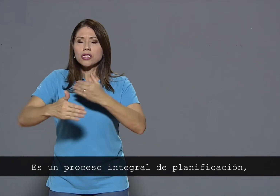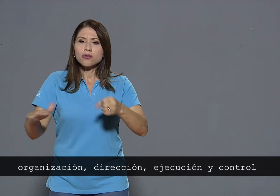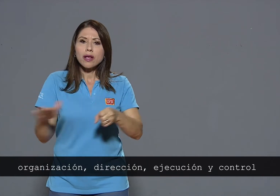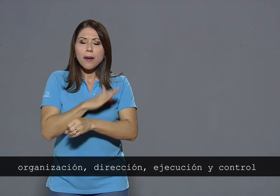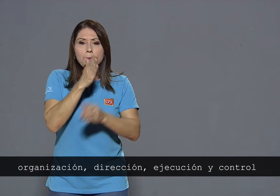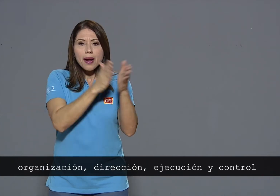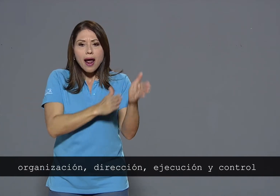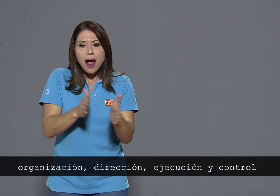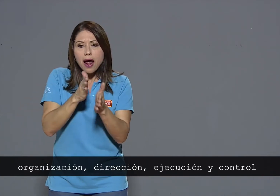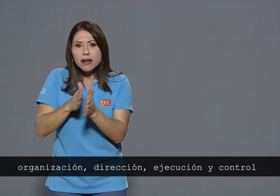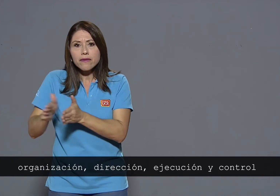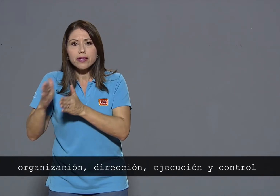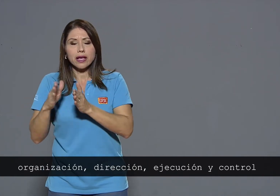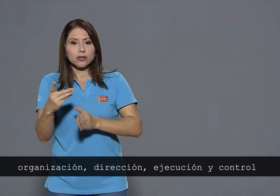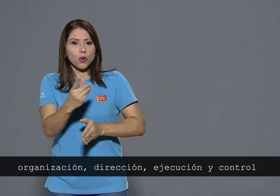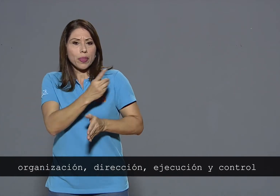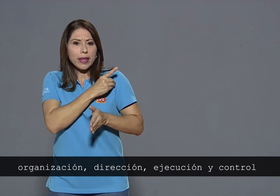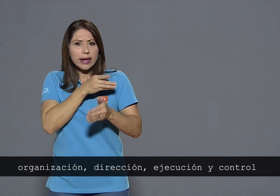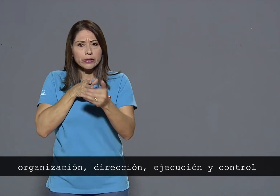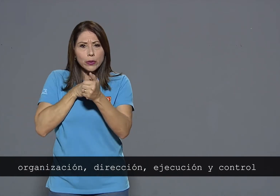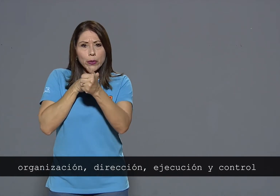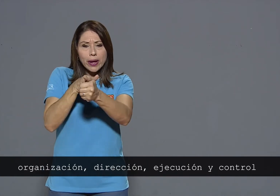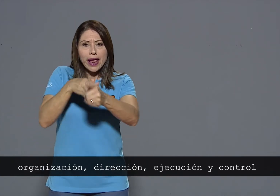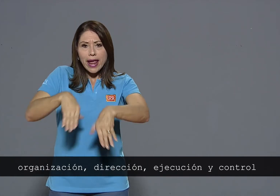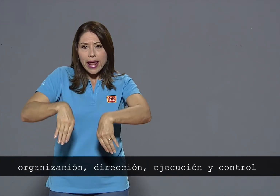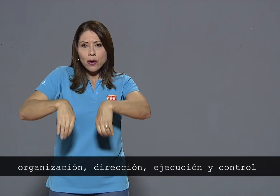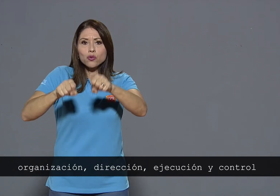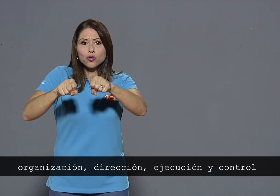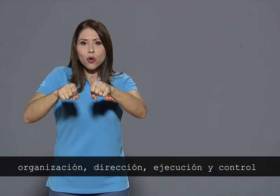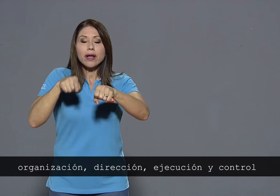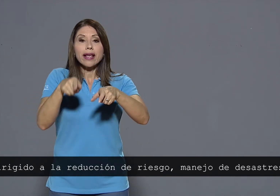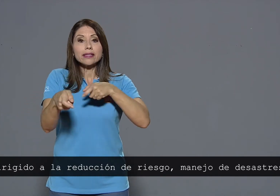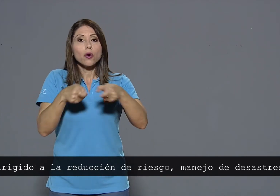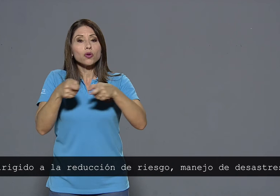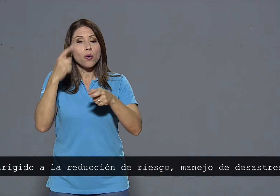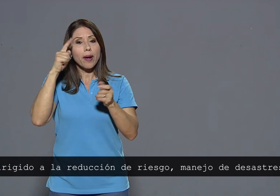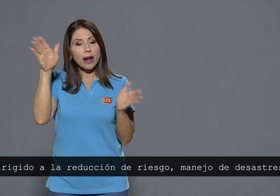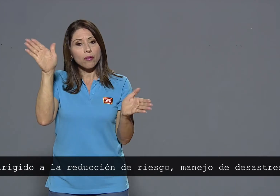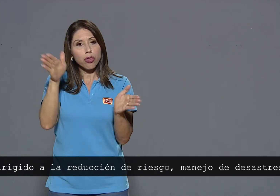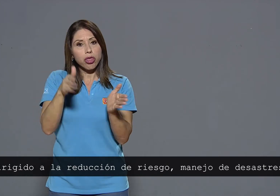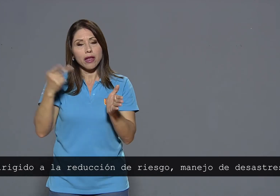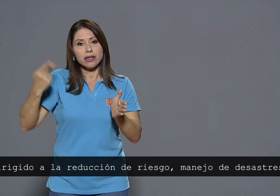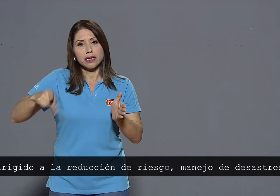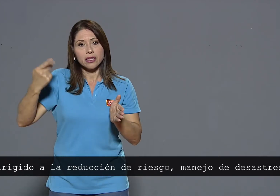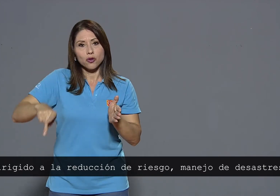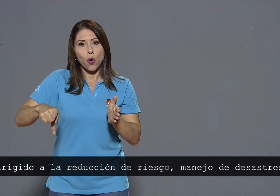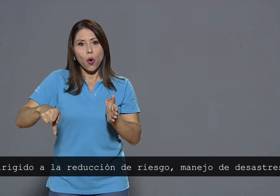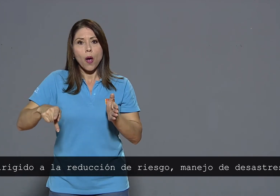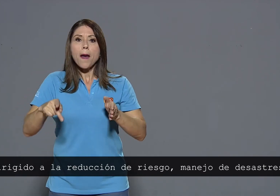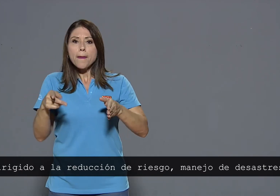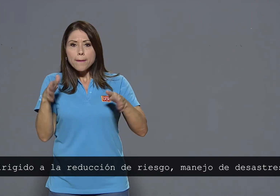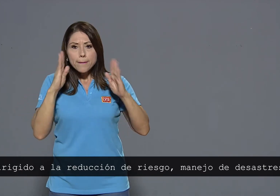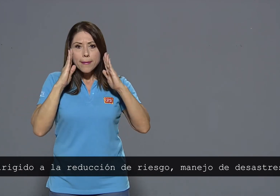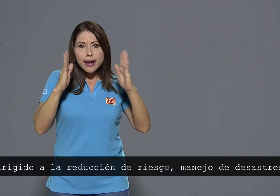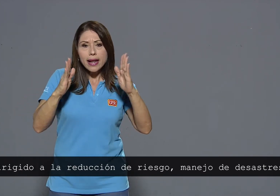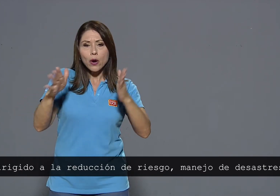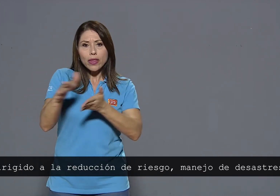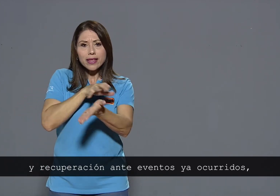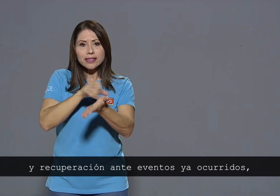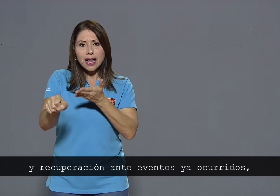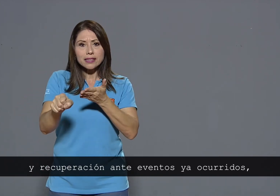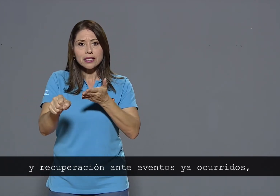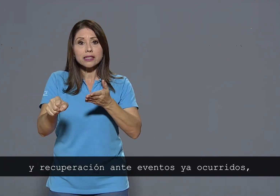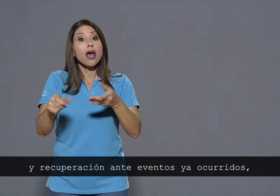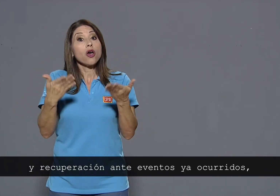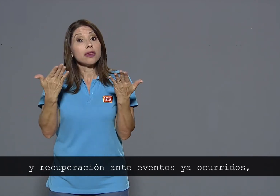planificación, organización, dirección, ejecución y control, dirigido a la reducción de riesgo, manejo de desastres